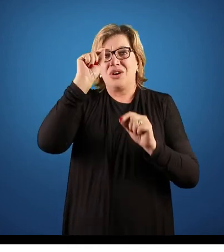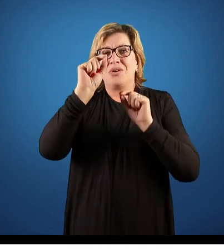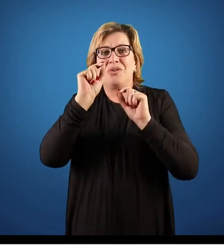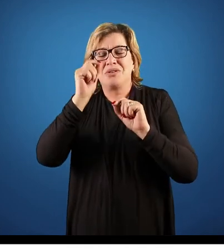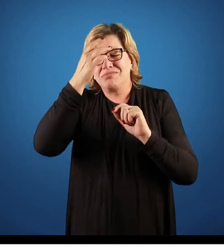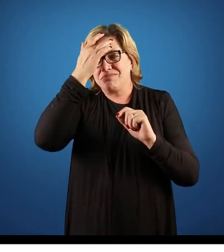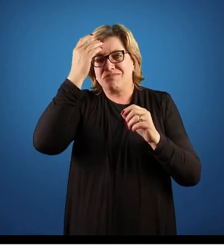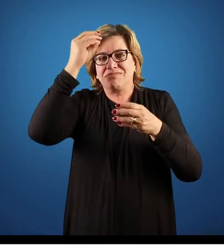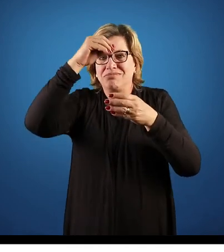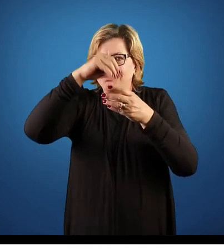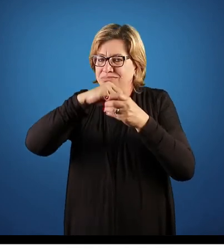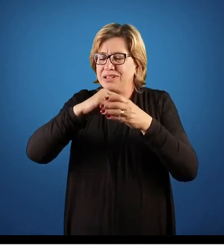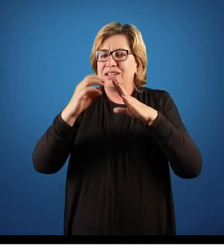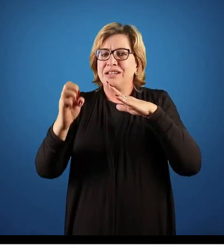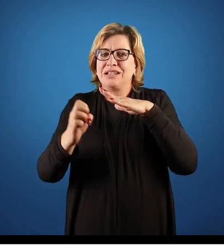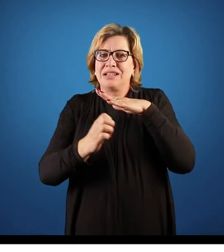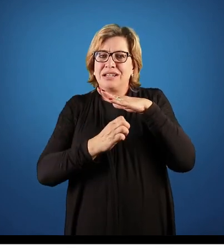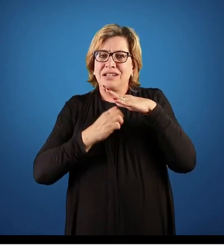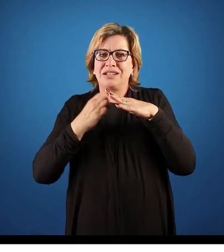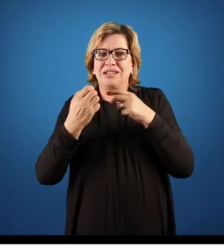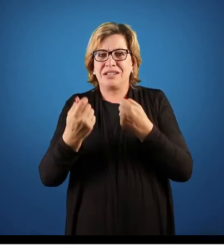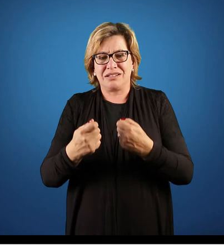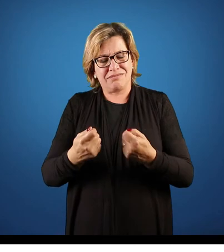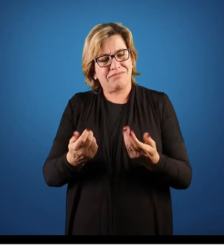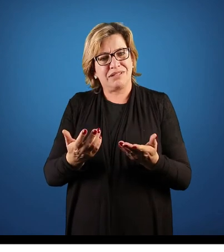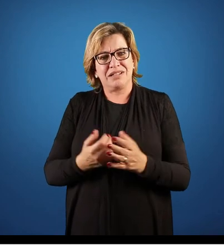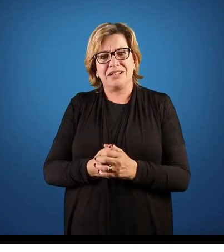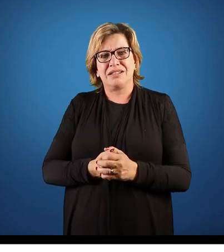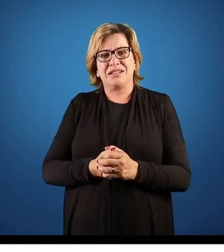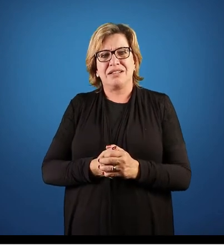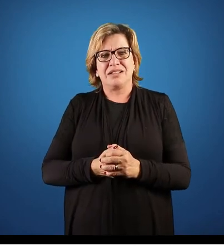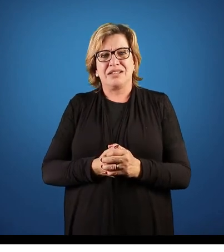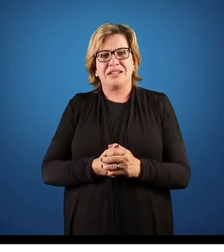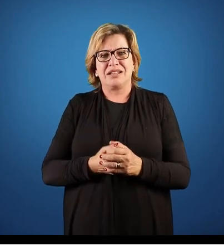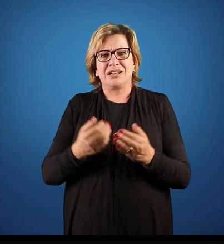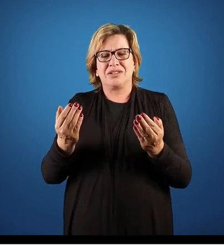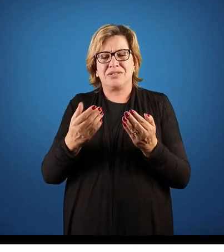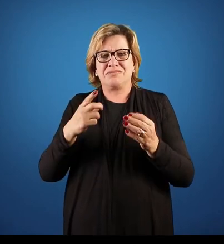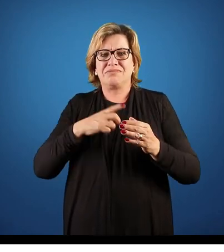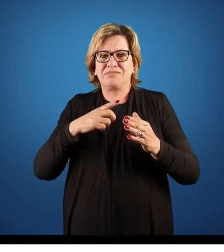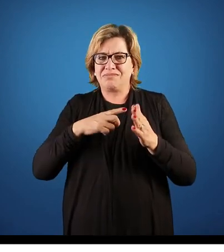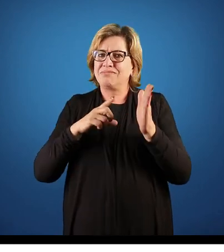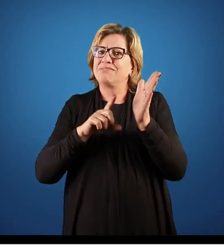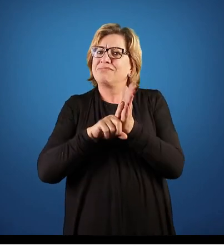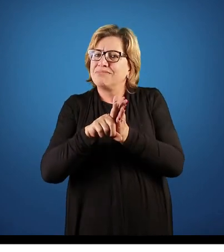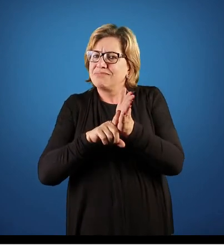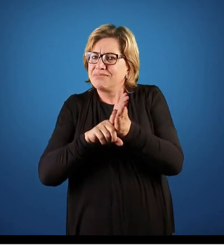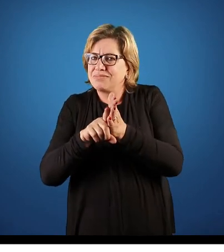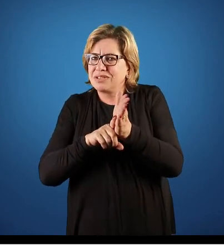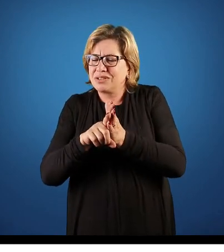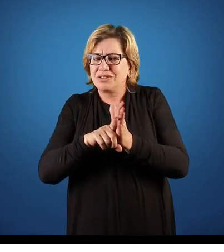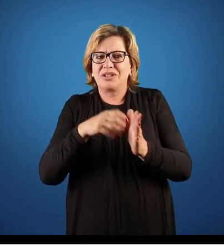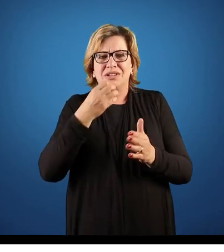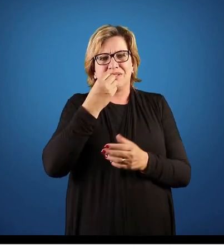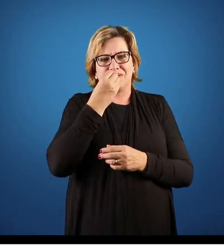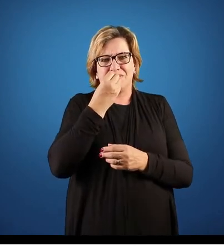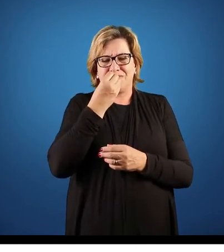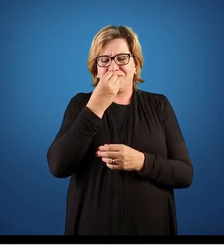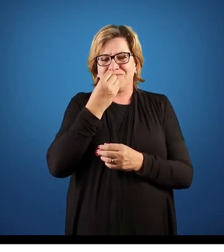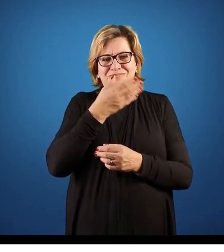os colaboradores ea questão dos meus produtos agora nós temos um questionário a ser respondido com os estudos a